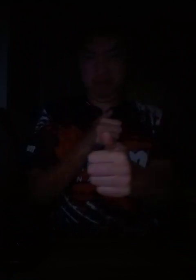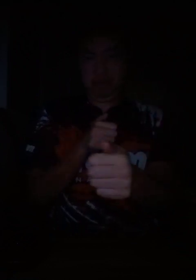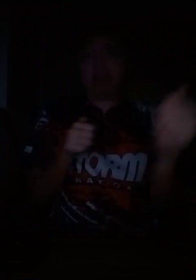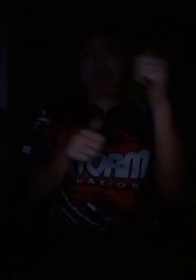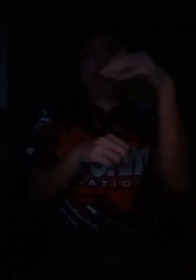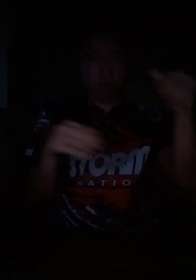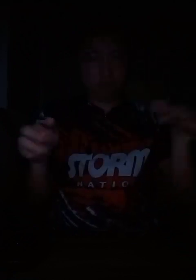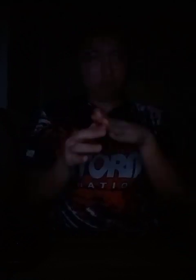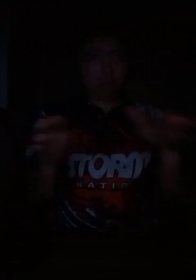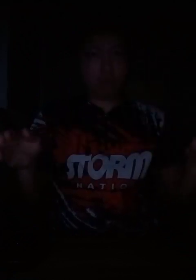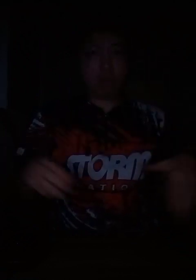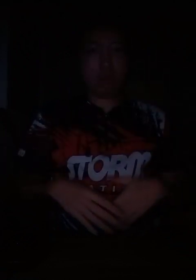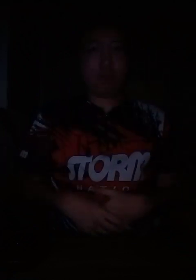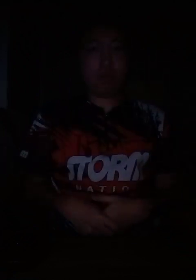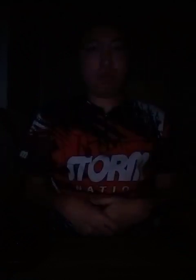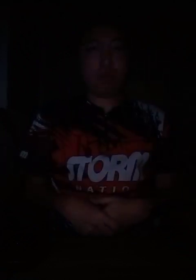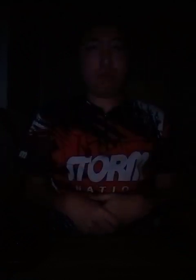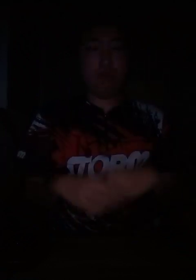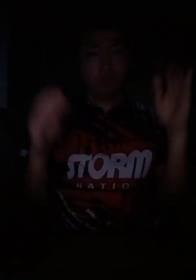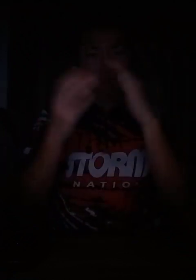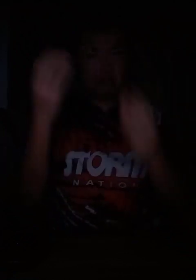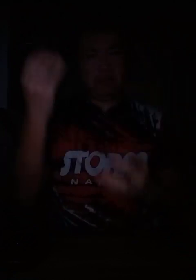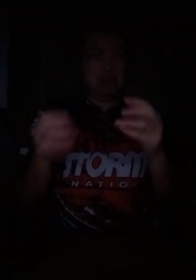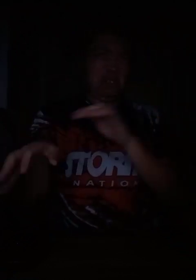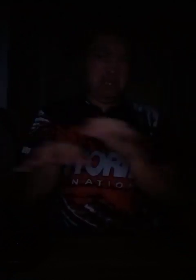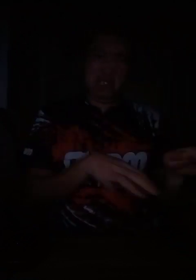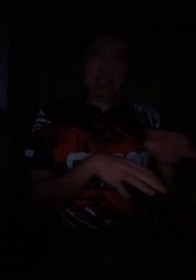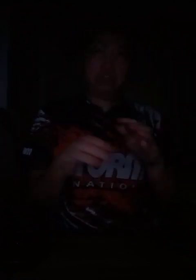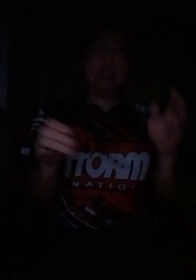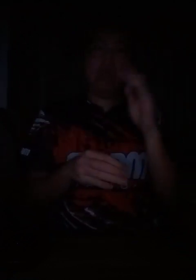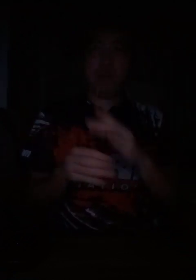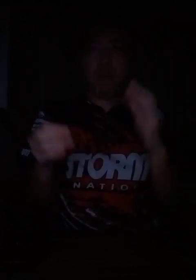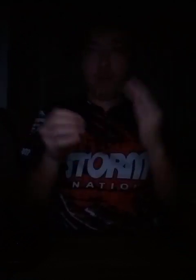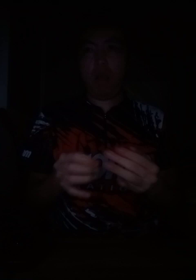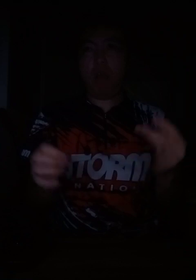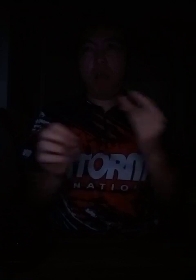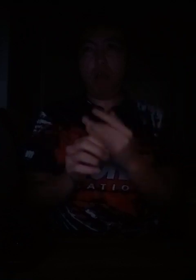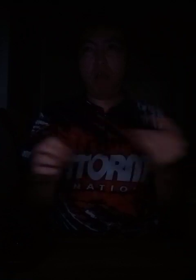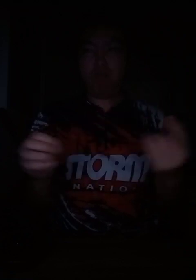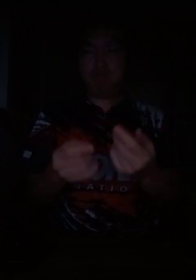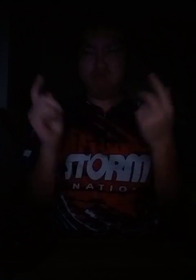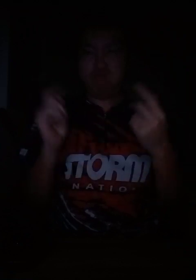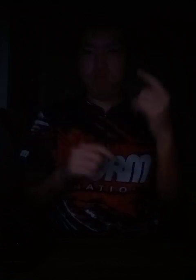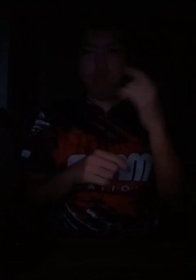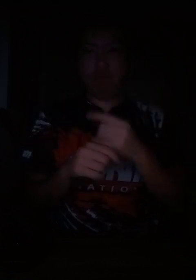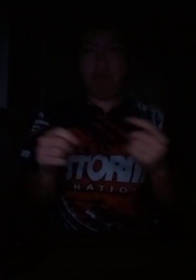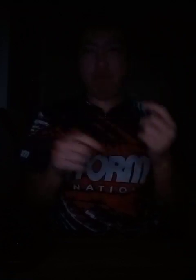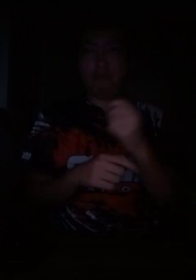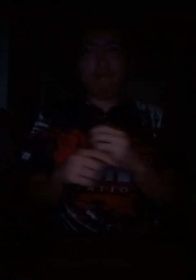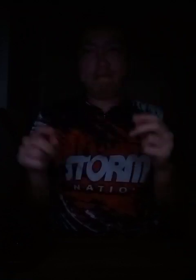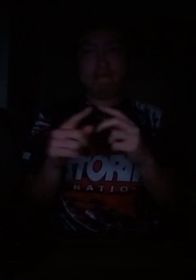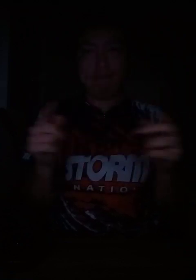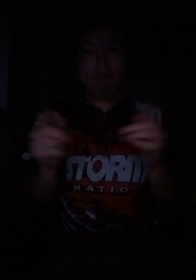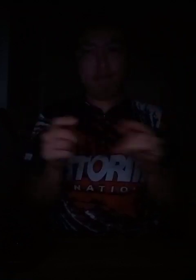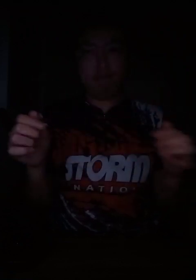하고 경찰은 빗길에 차량이 미끄러졌다는 운전자 진술을 토대로 정확한 사고 원인을 조사할